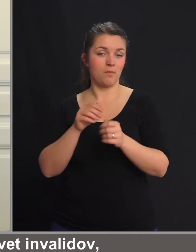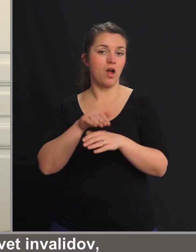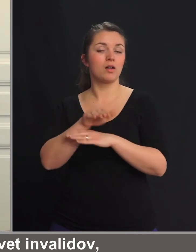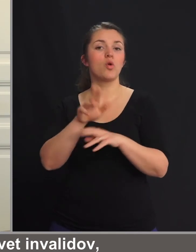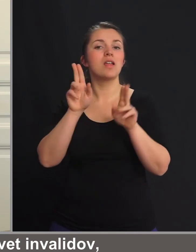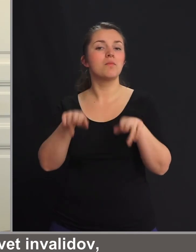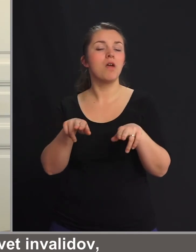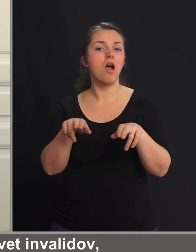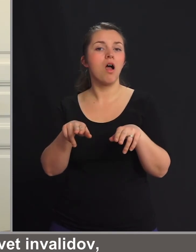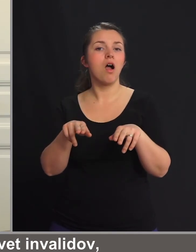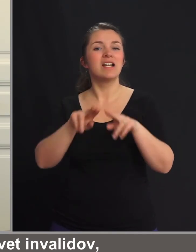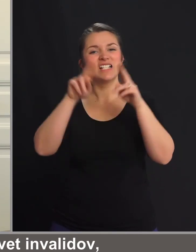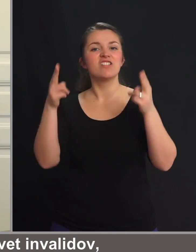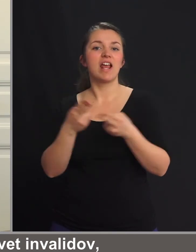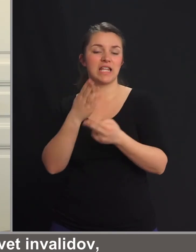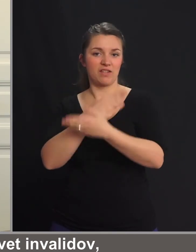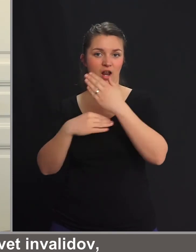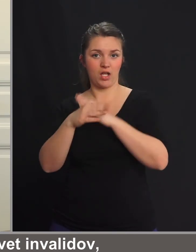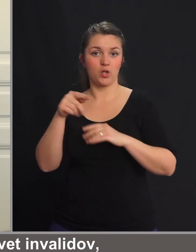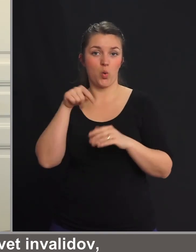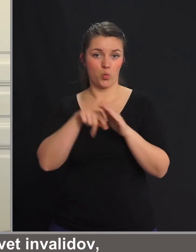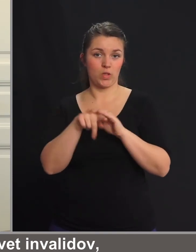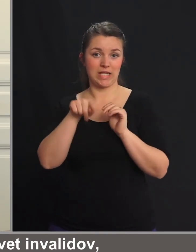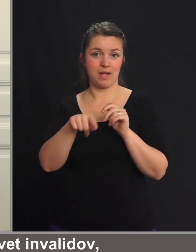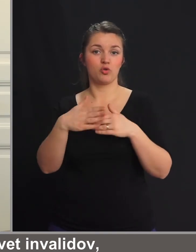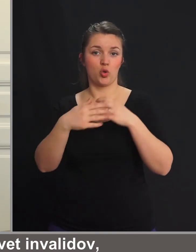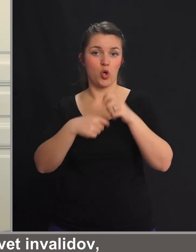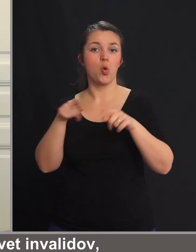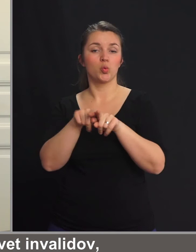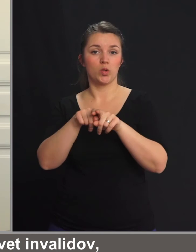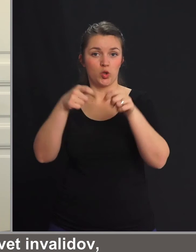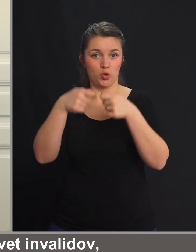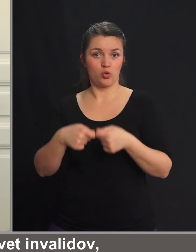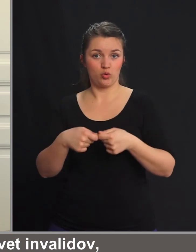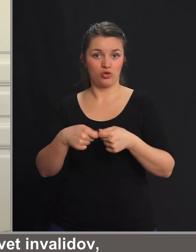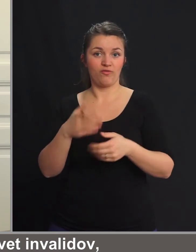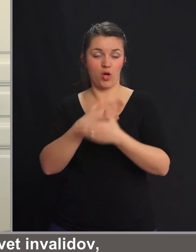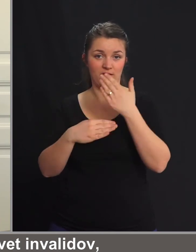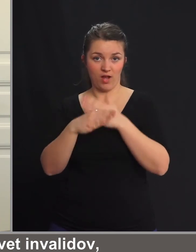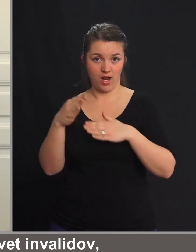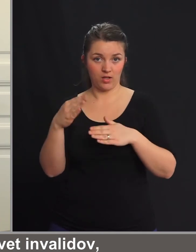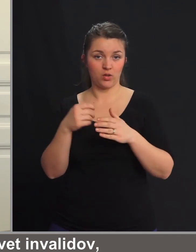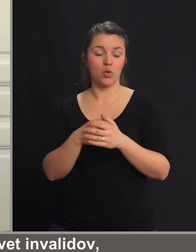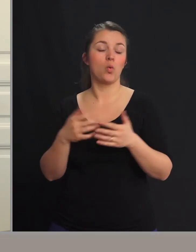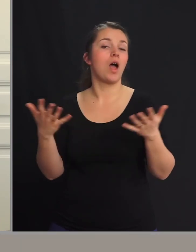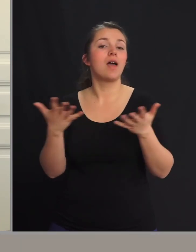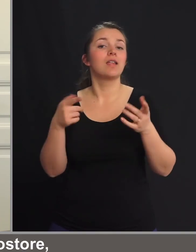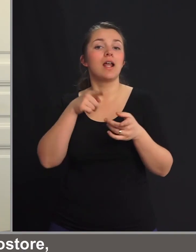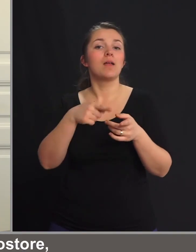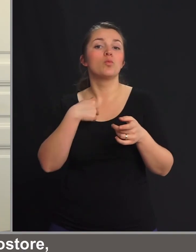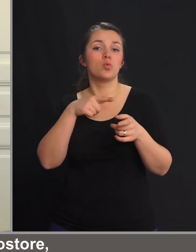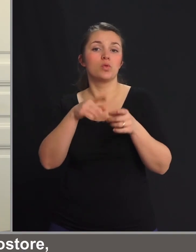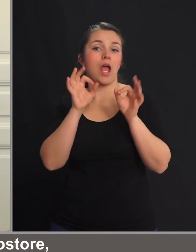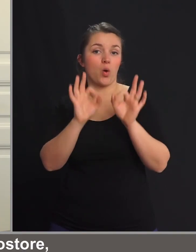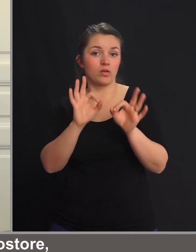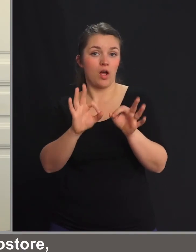Mestna občina Maribor ima svet invalidov, v katerem sodeluje tudi društvo invalidov,